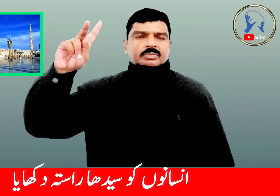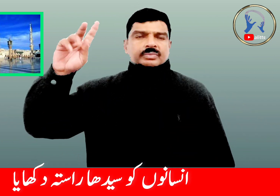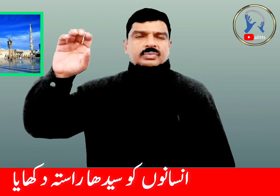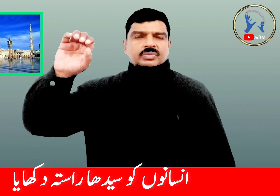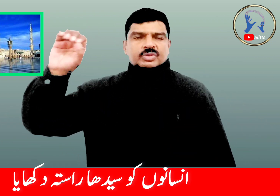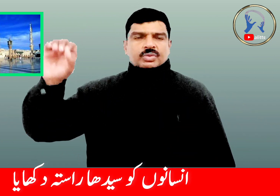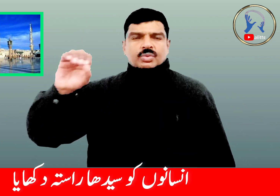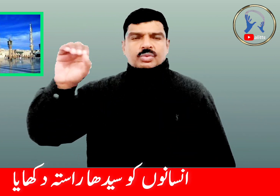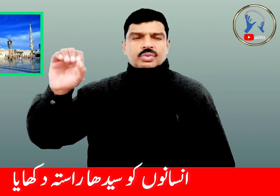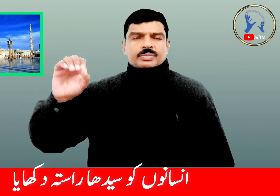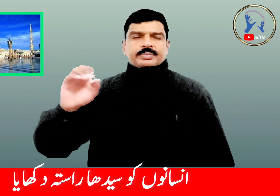کو